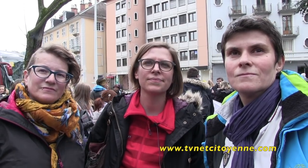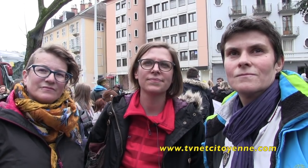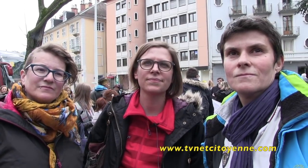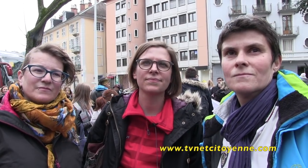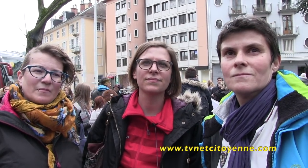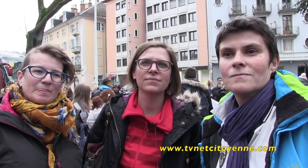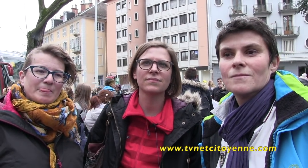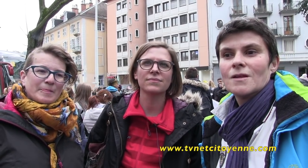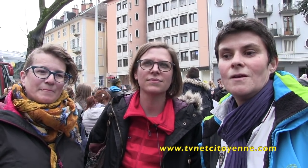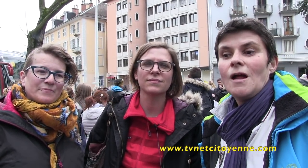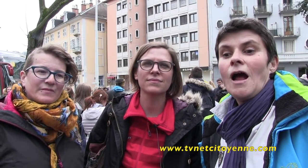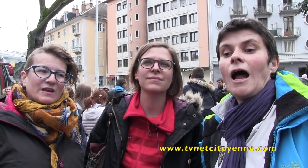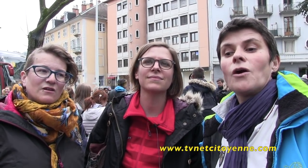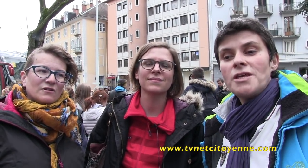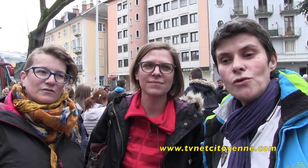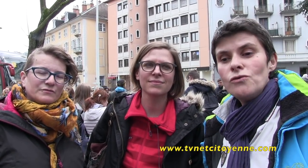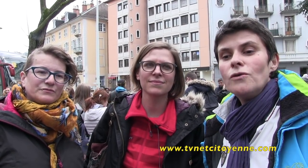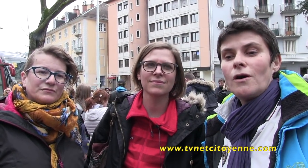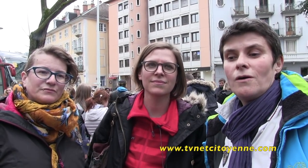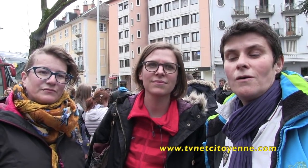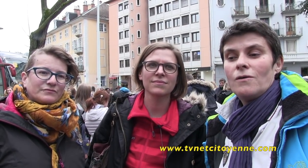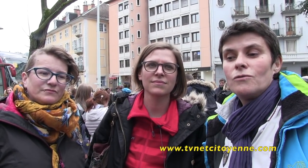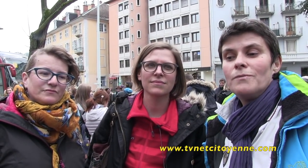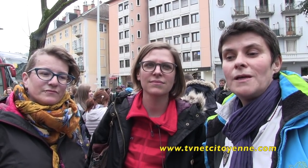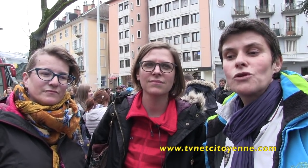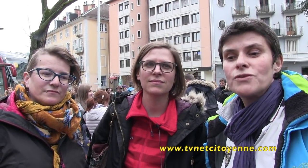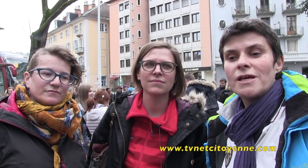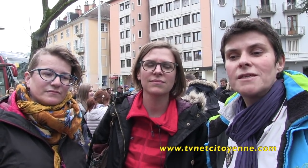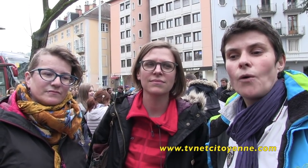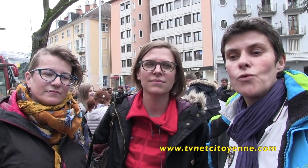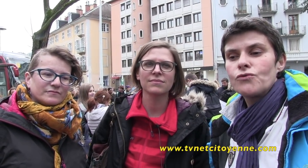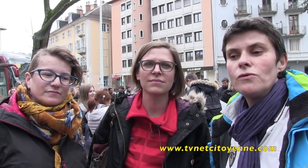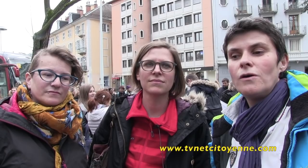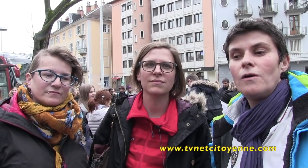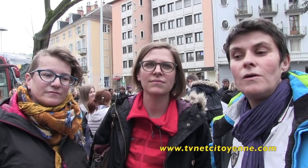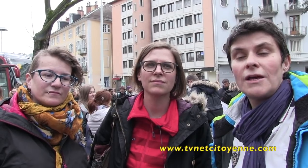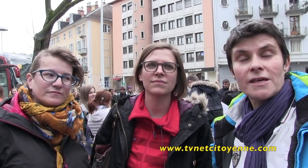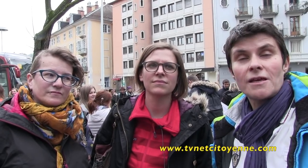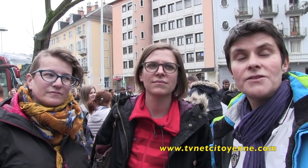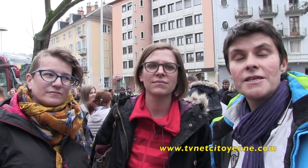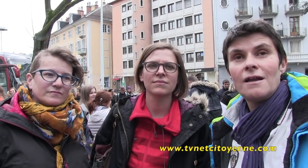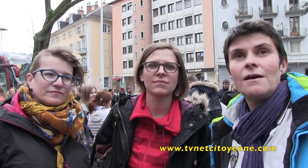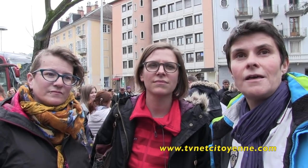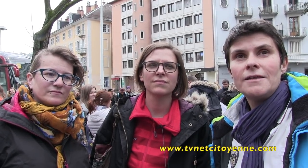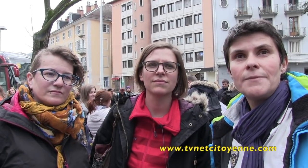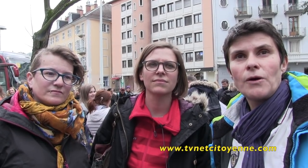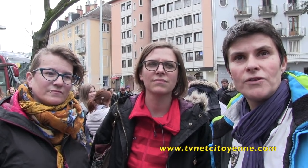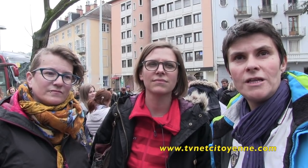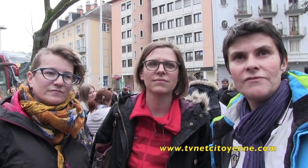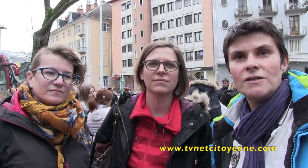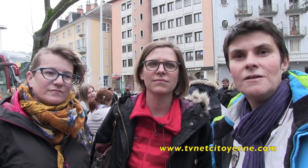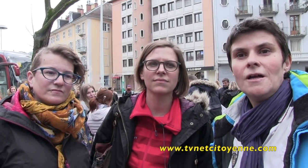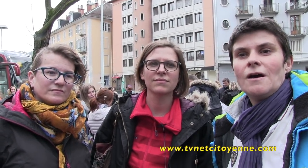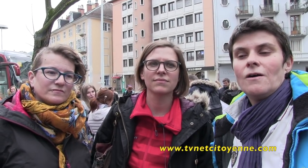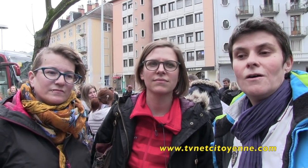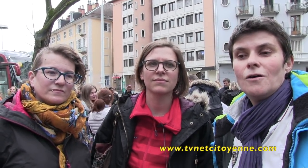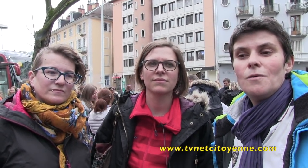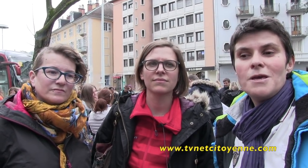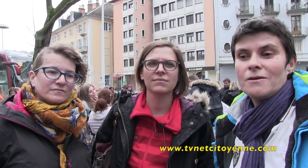ou vous allez être reçu? Alors il y a eu Madame Cluzel qui a reçu l'intersyndicale et des parents d'élèves, mais